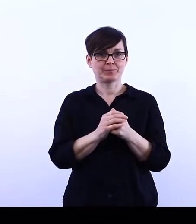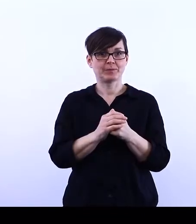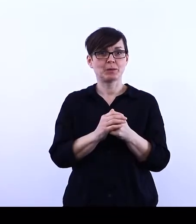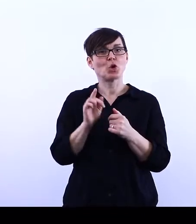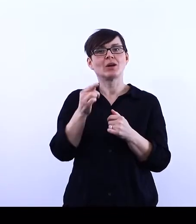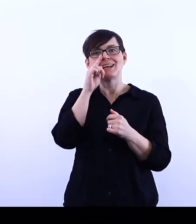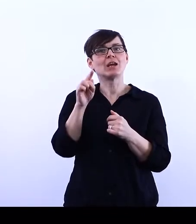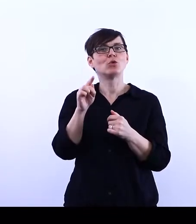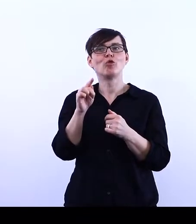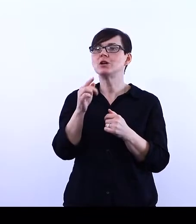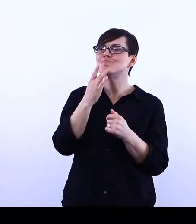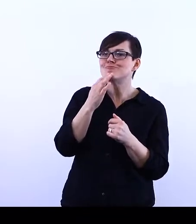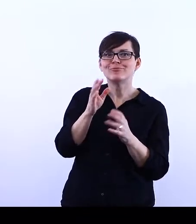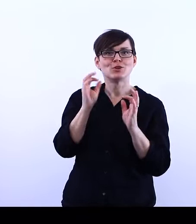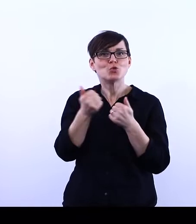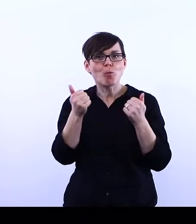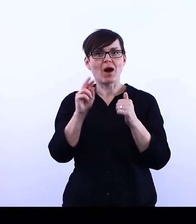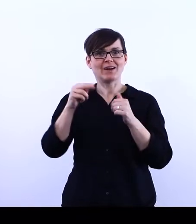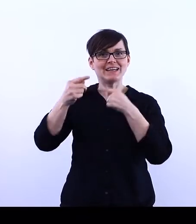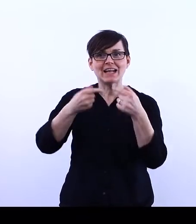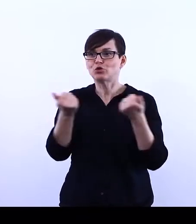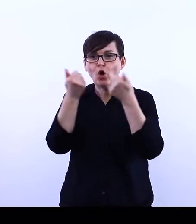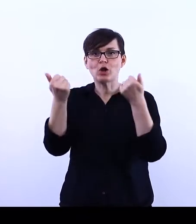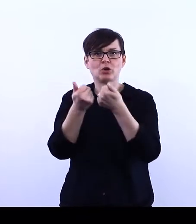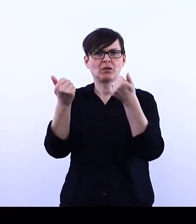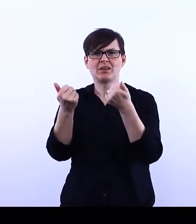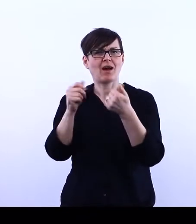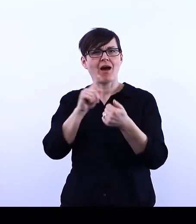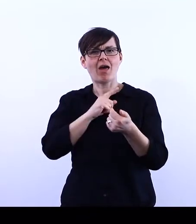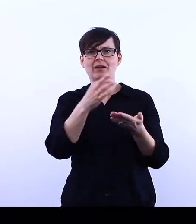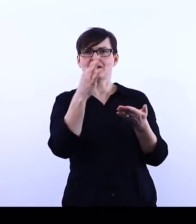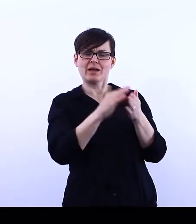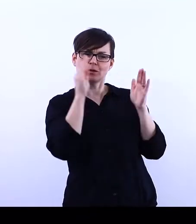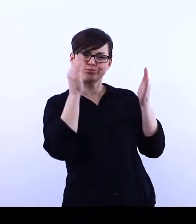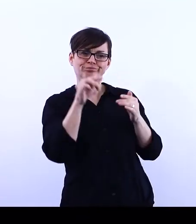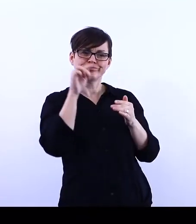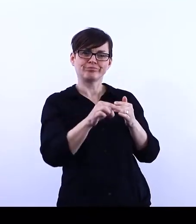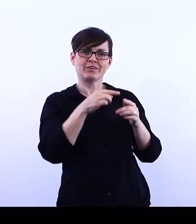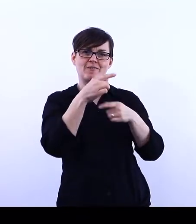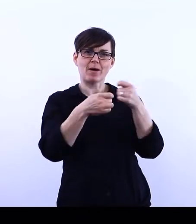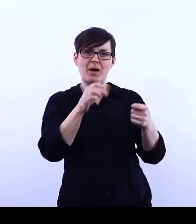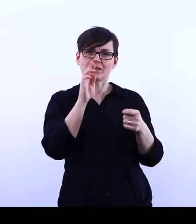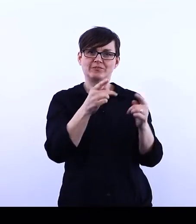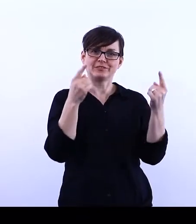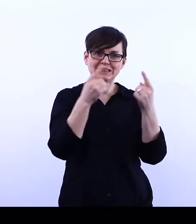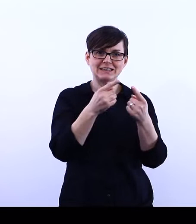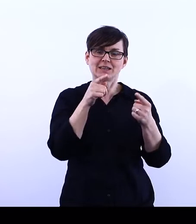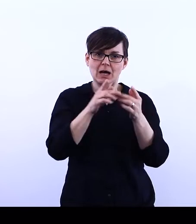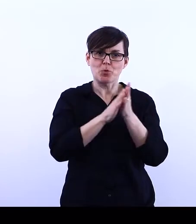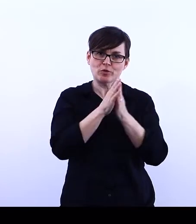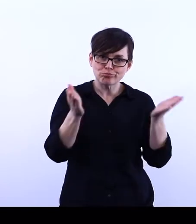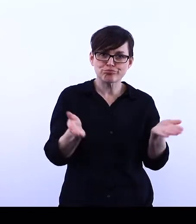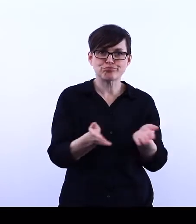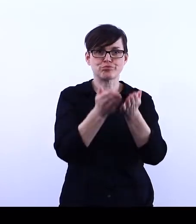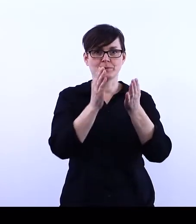um der Digitalisierung willen, sondern um tatsächlich auch die verbandlichen Ziele und Interessen, die eigene Motivation, daraus besonders zu stärken. Als wir 2020